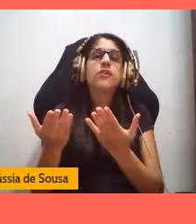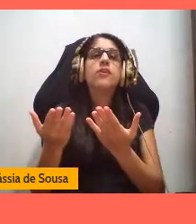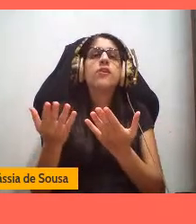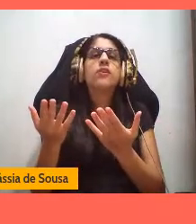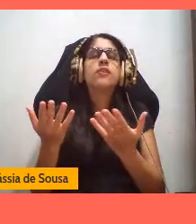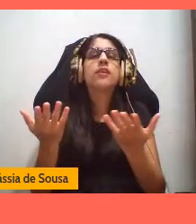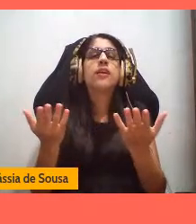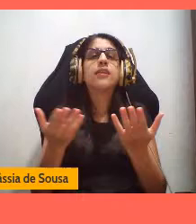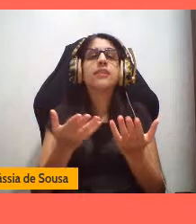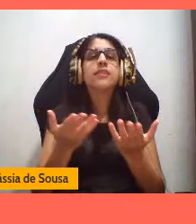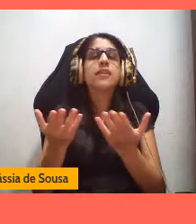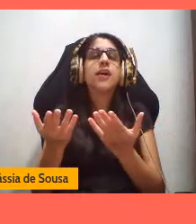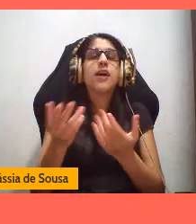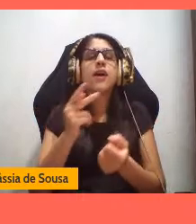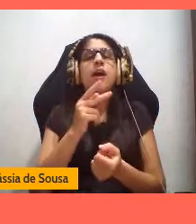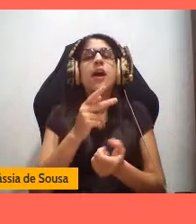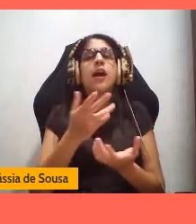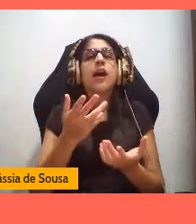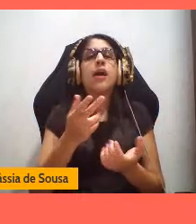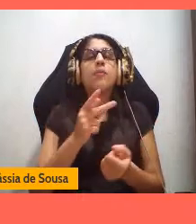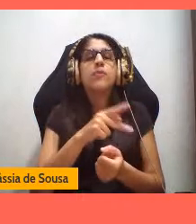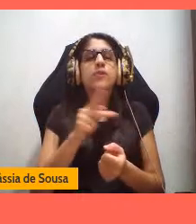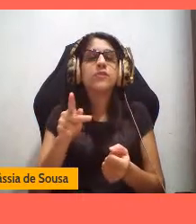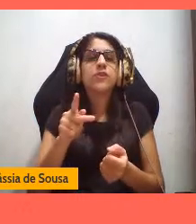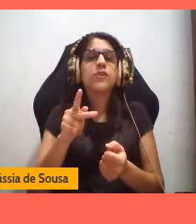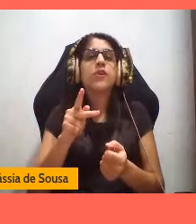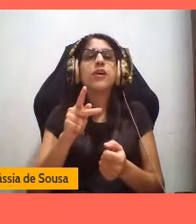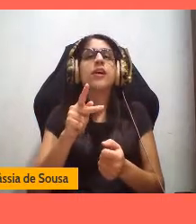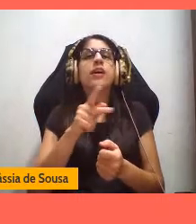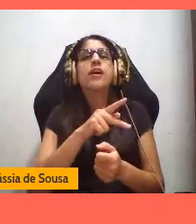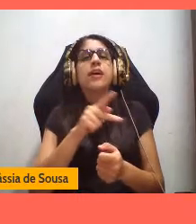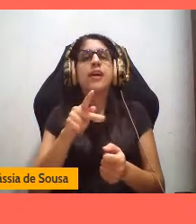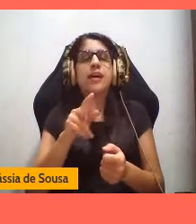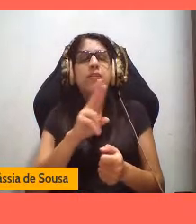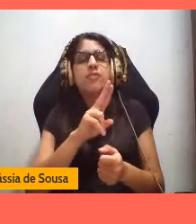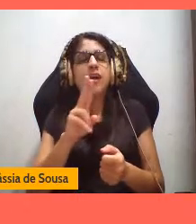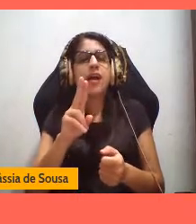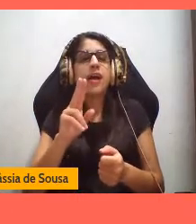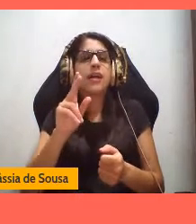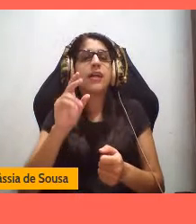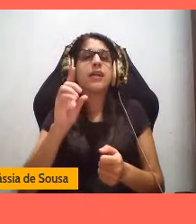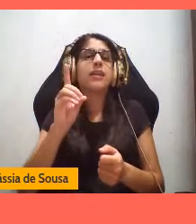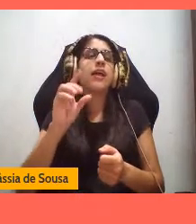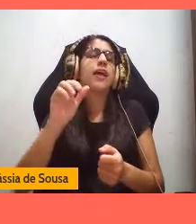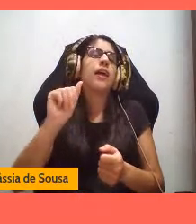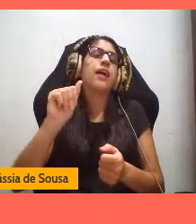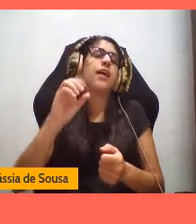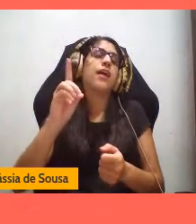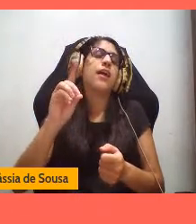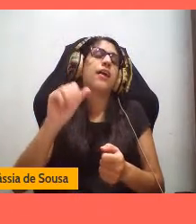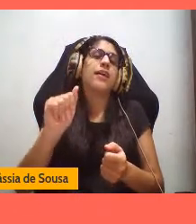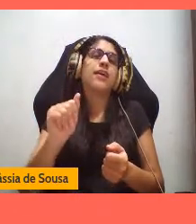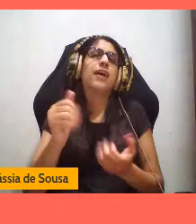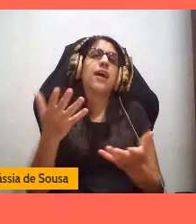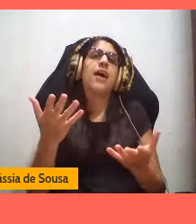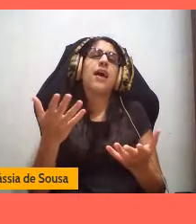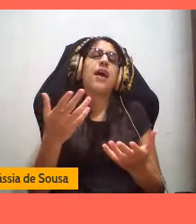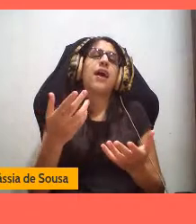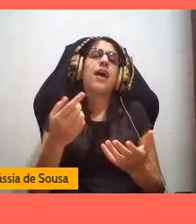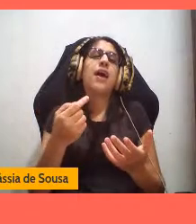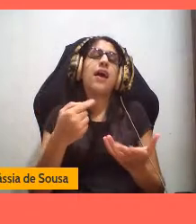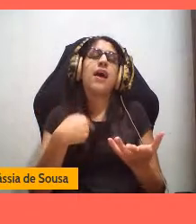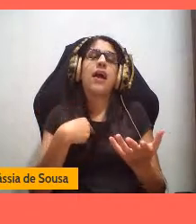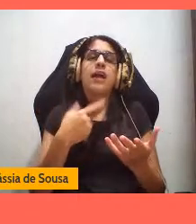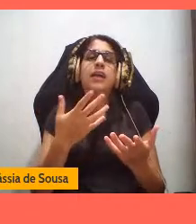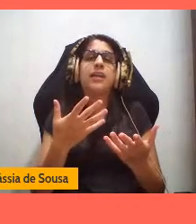Dadá, né? A Daísa é... Tudo bem que a gente está numa atividade formal, mas mesmo na minha defesa do